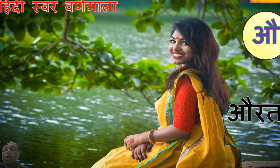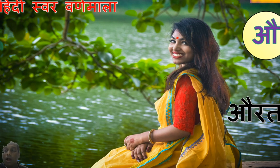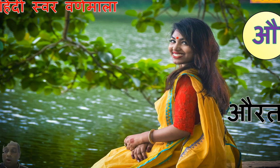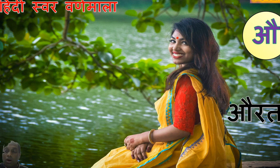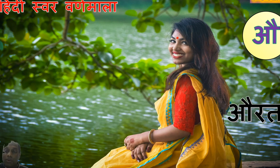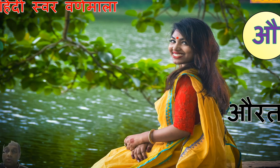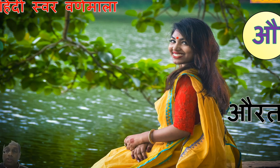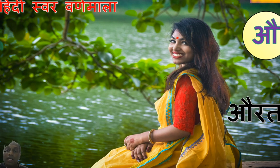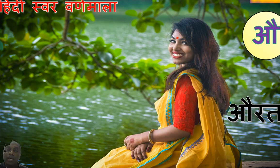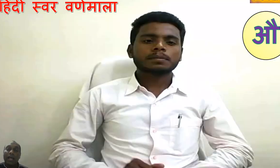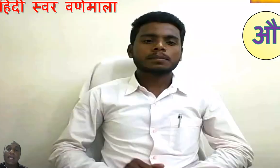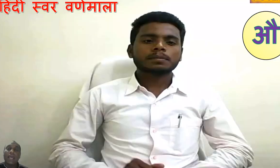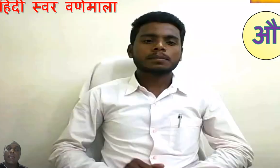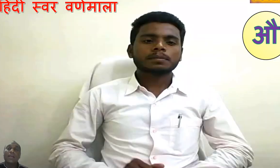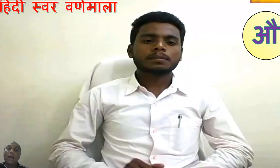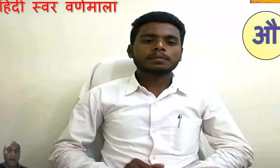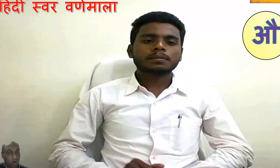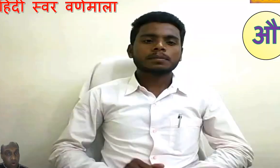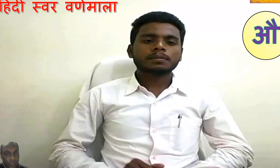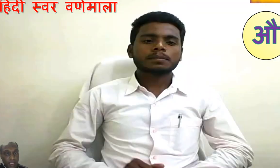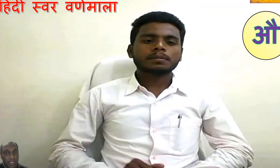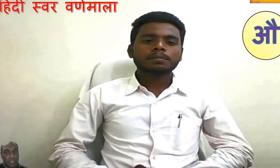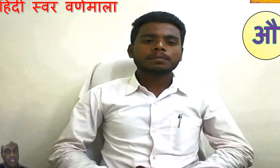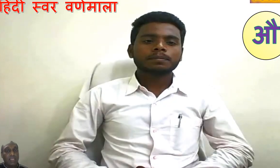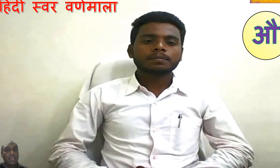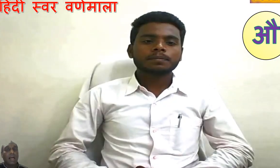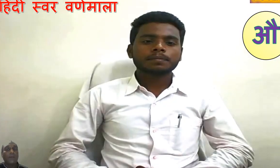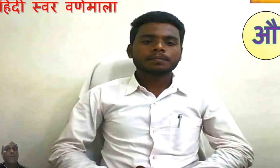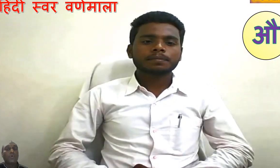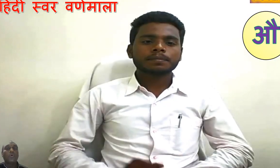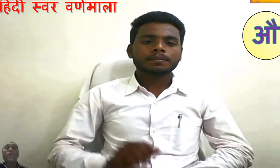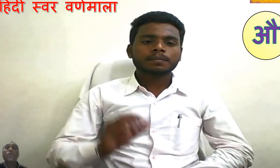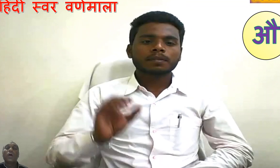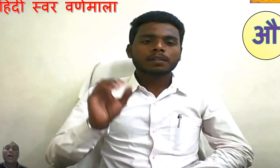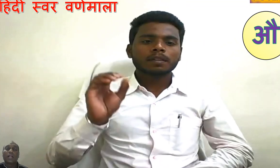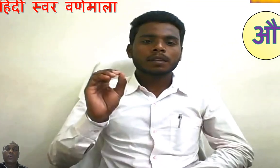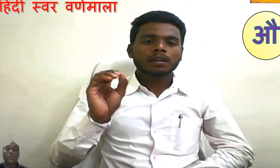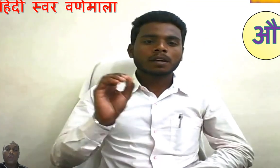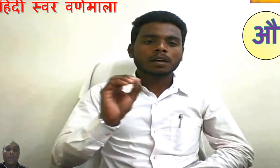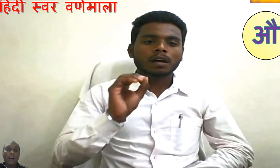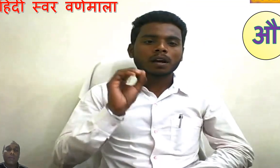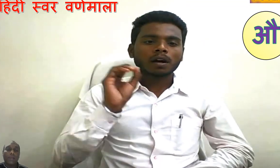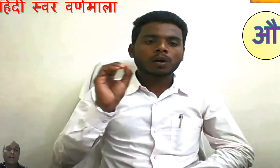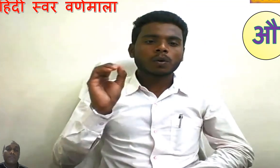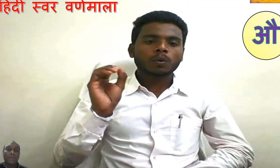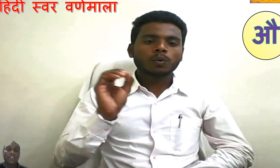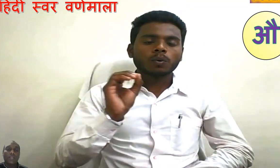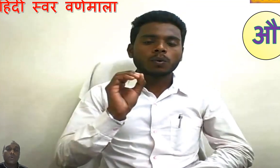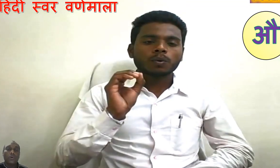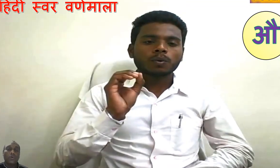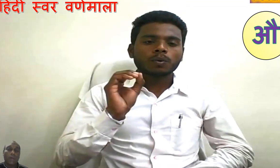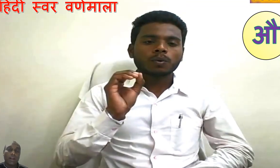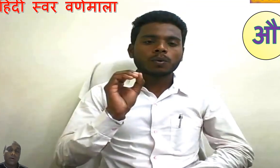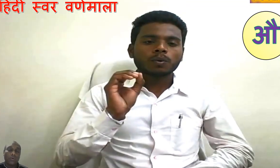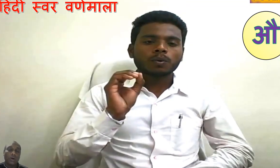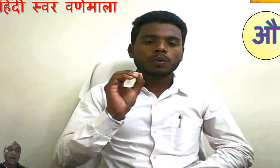ओ का प्रयोक किया गया है, ओ को बताने के लिए आपको हाथ को गोला बनाना पड़ेगा, फिर इसे गोल भुमाना होगा